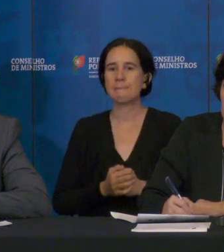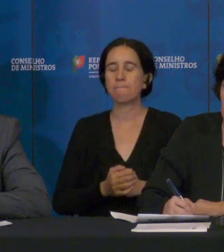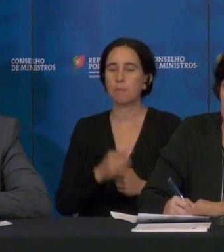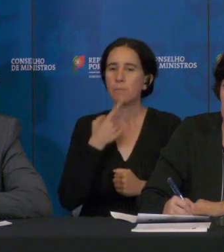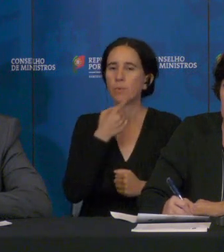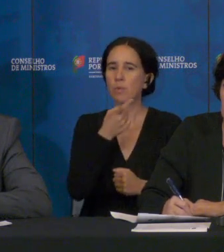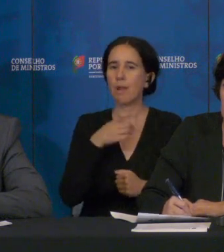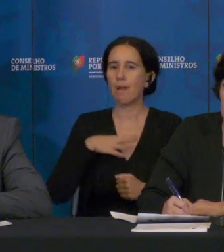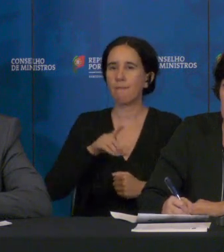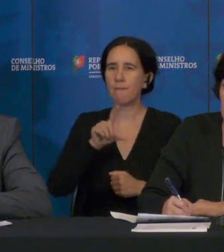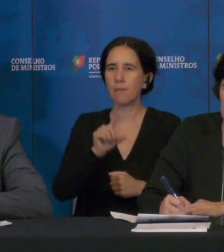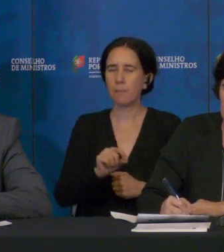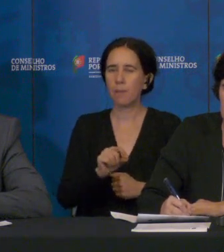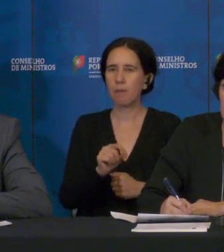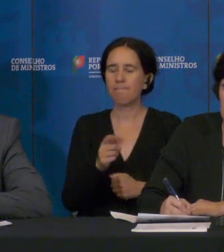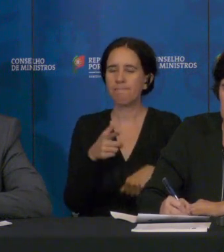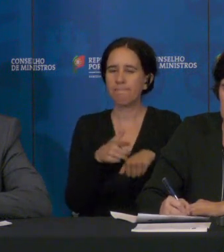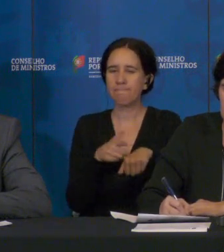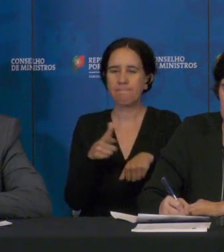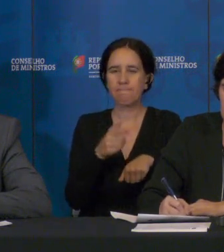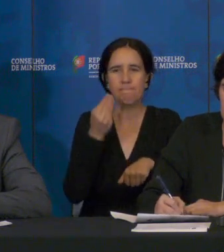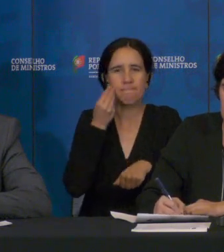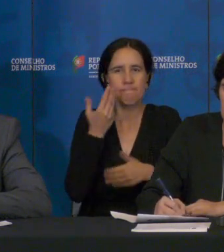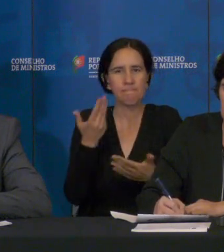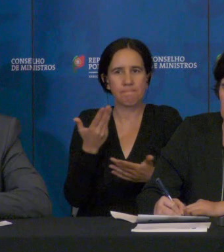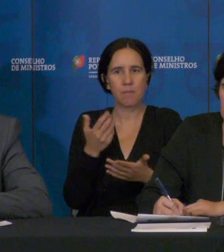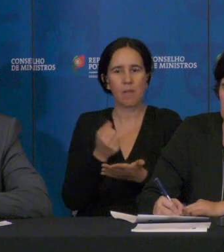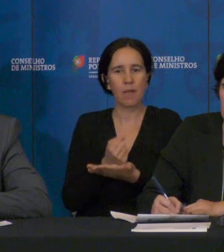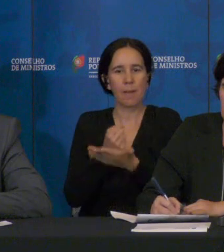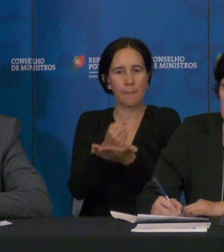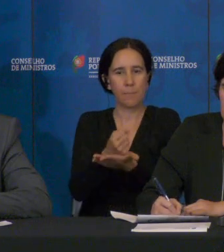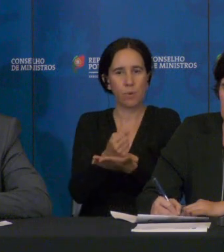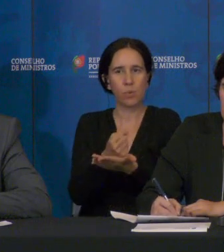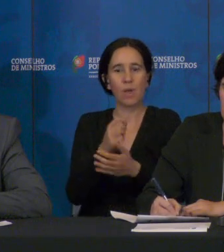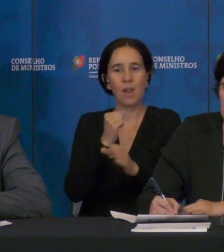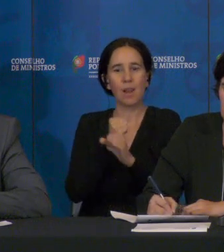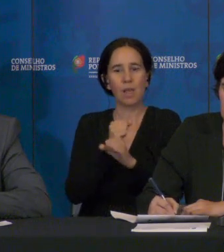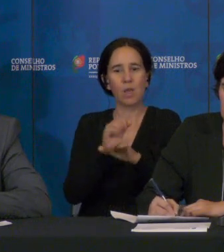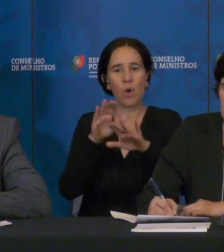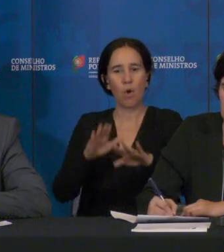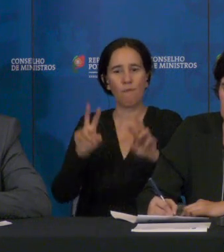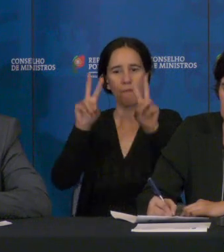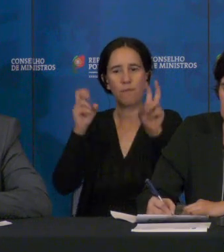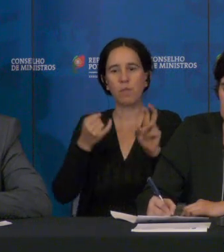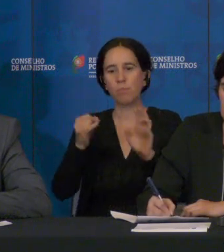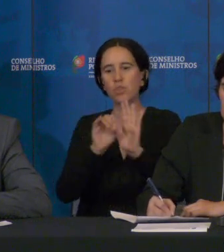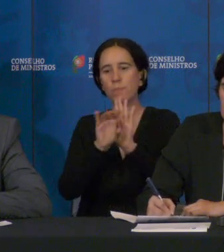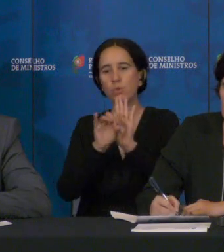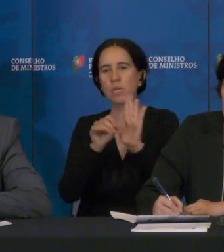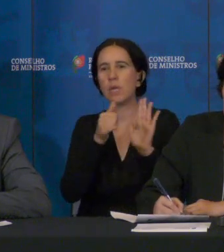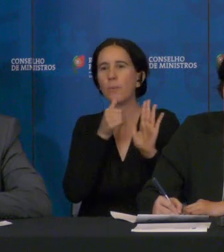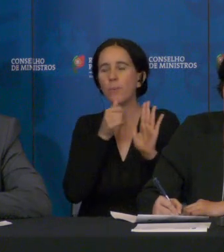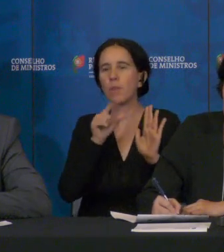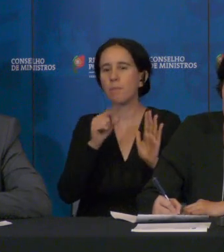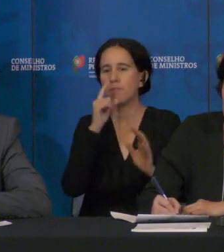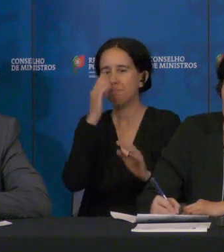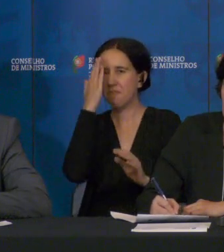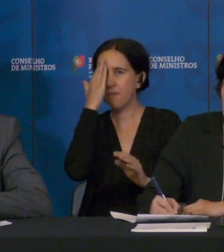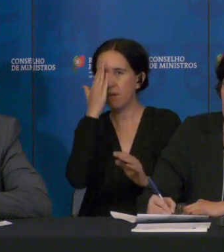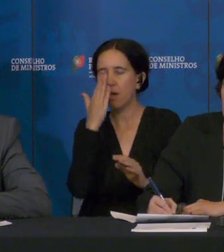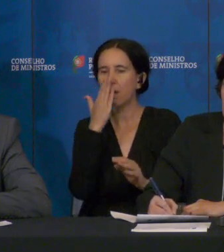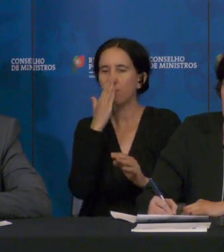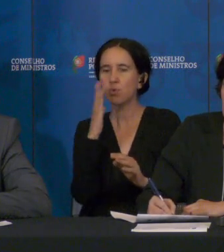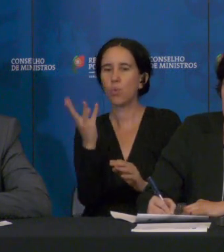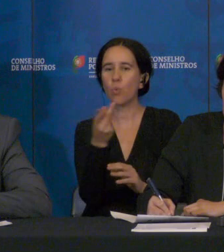Queria-lhe perguntar também em que ponto está a portaria do apoio pós-layoff. E quantos trabalhadores, tem aqui uma estimativa de quantos trabalhadores ficam